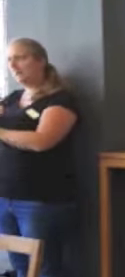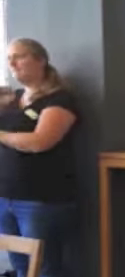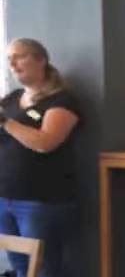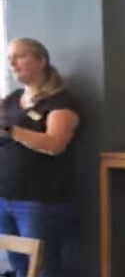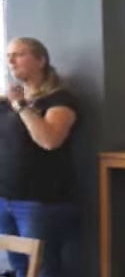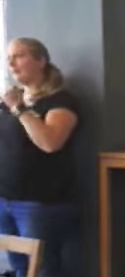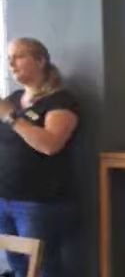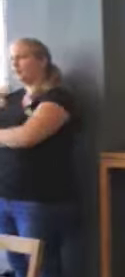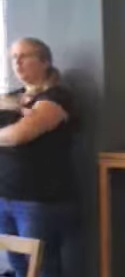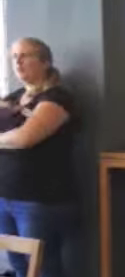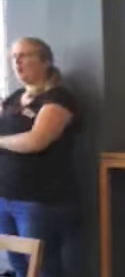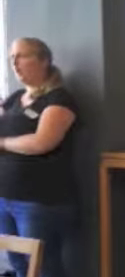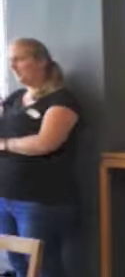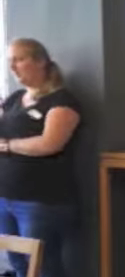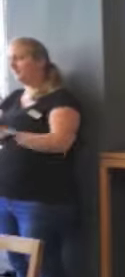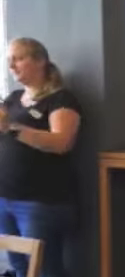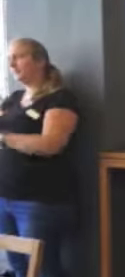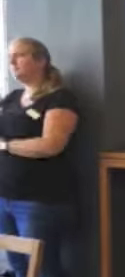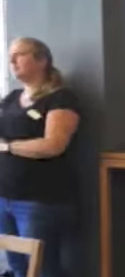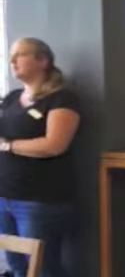Service AB och vi kallar oss för BESAB.